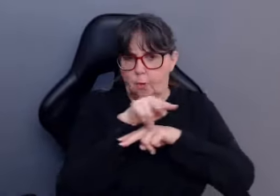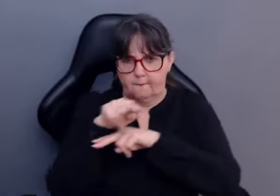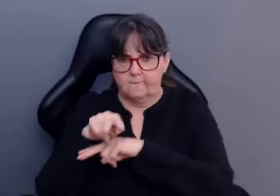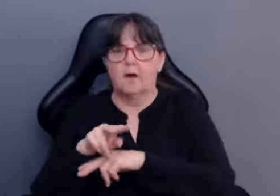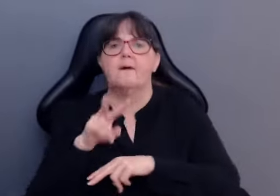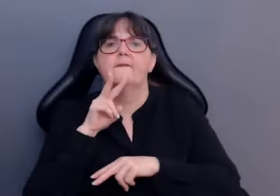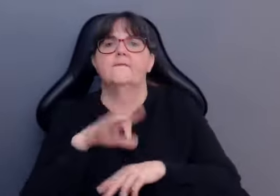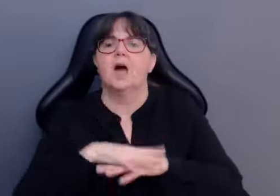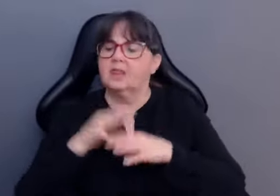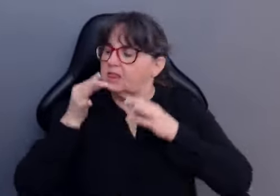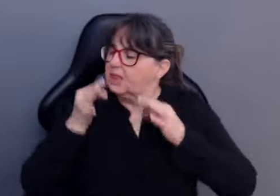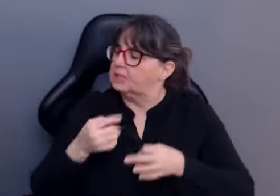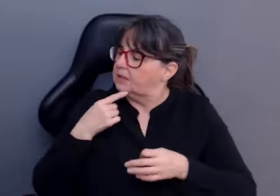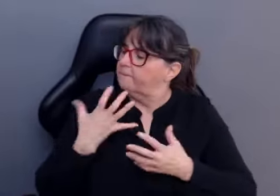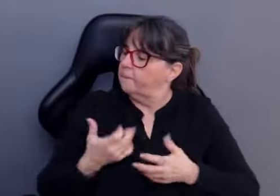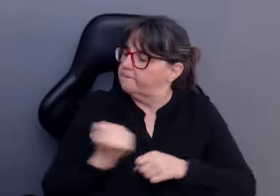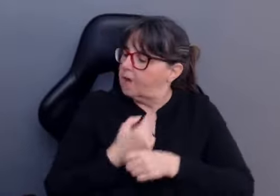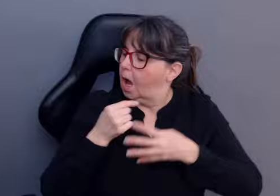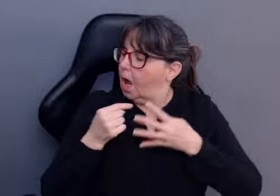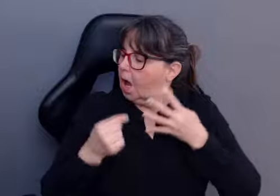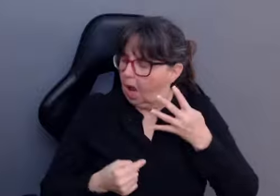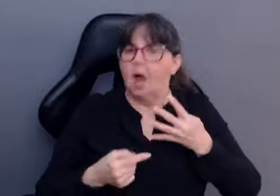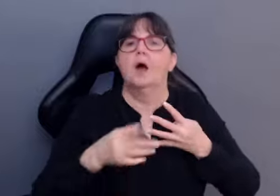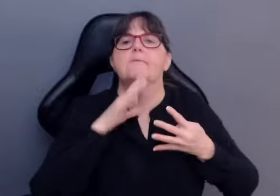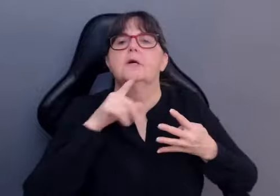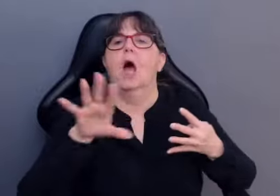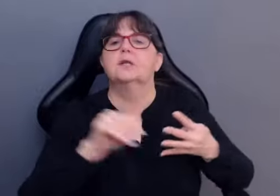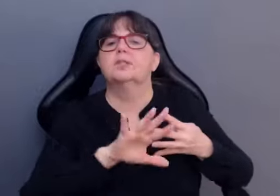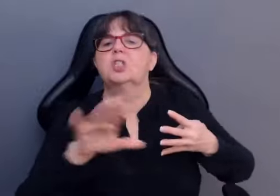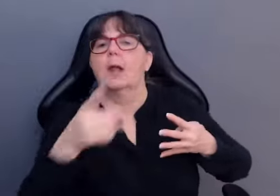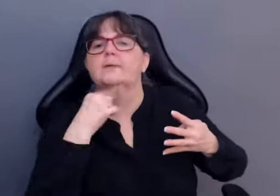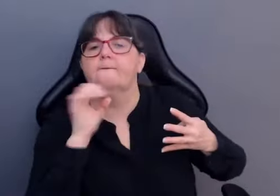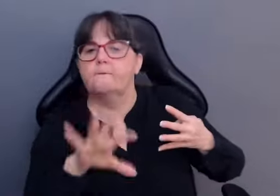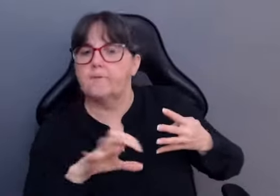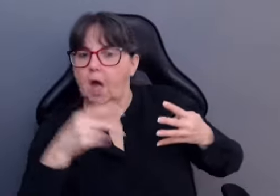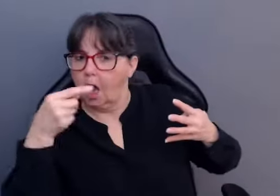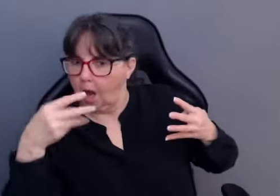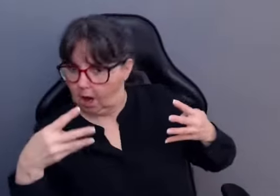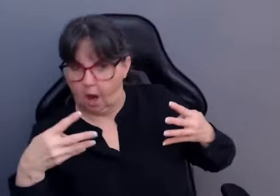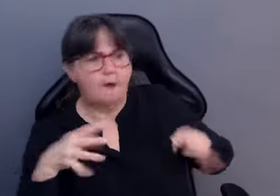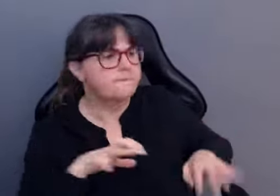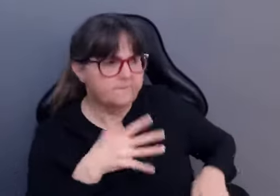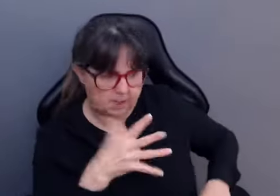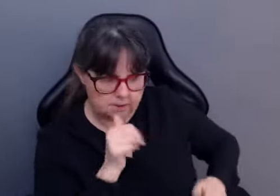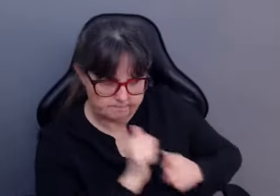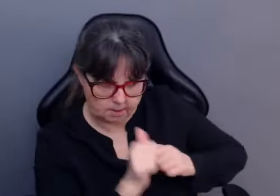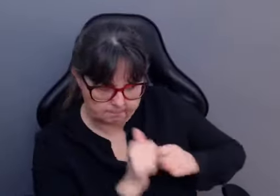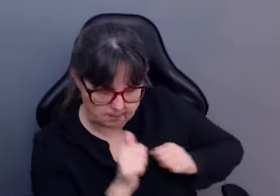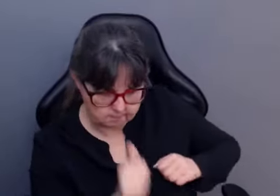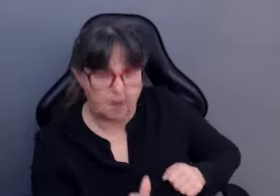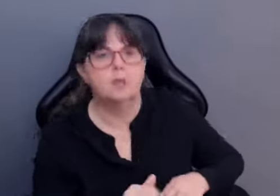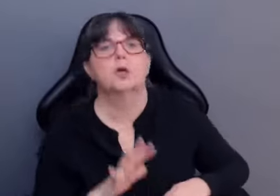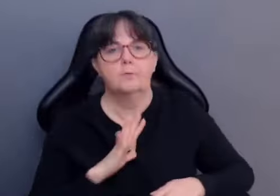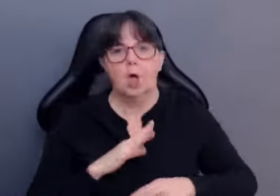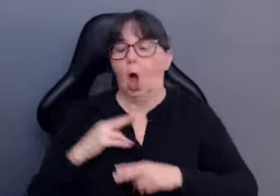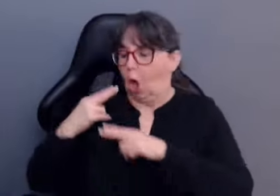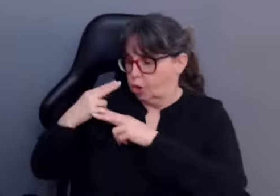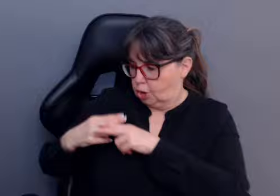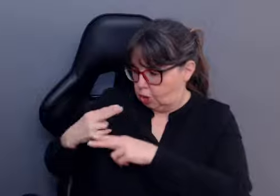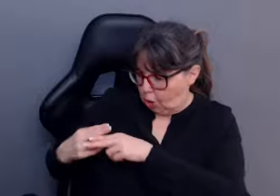des décisions de l'Assemblée générale. Nomme et destitue les officiers.